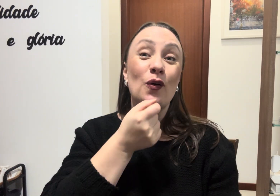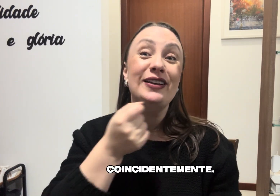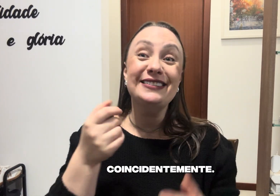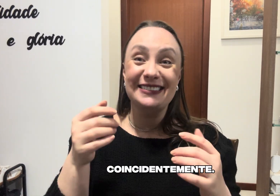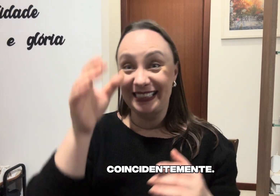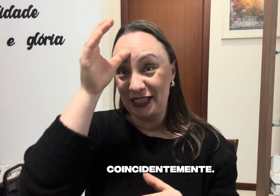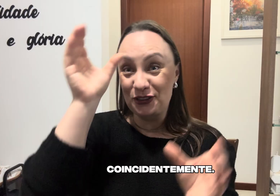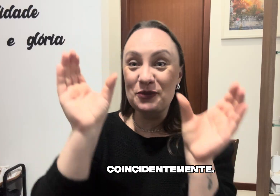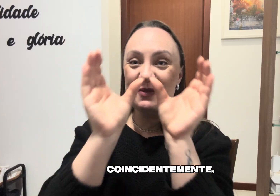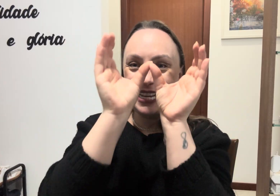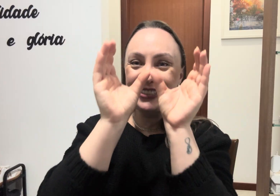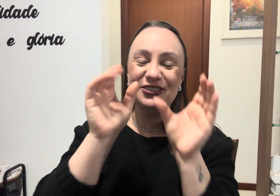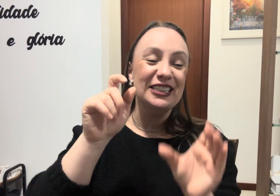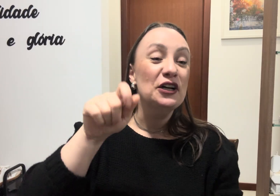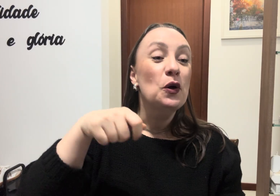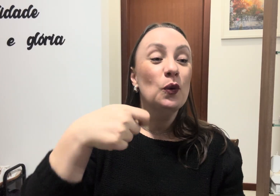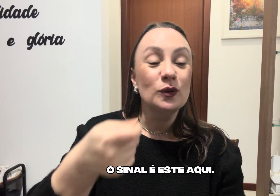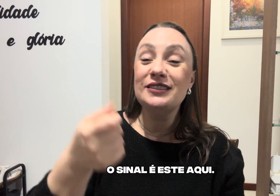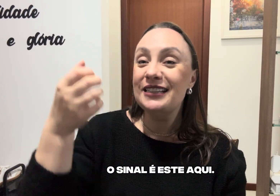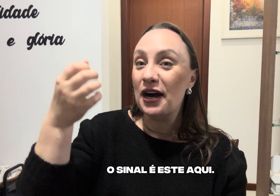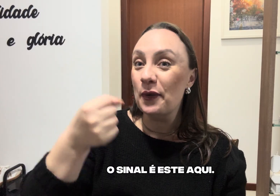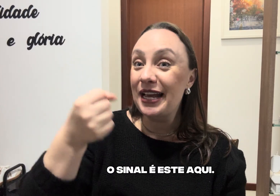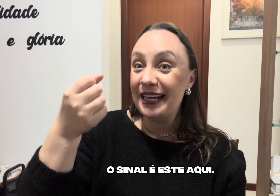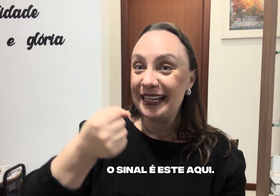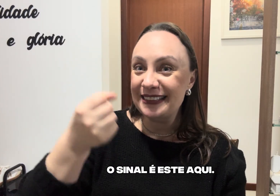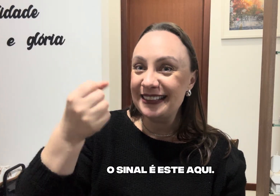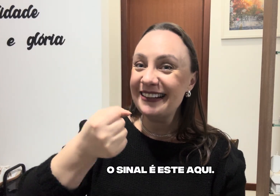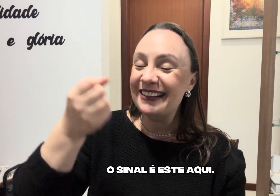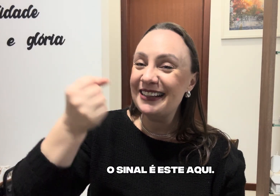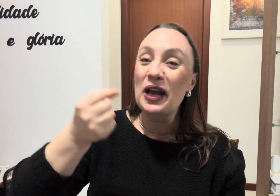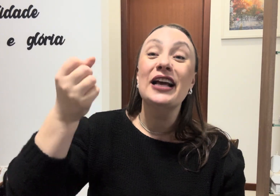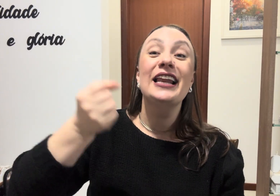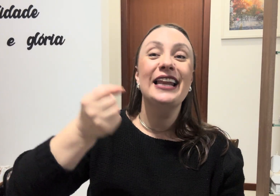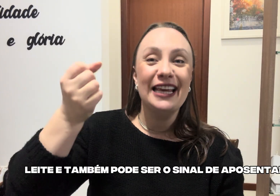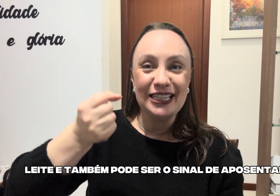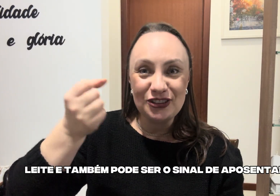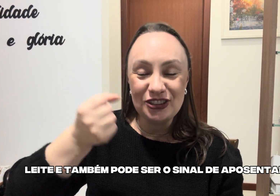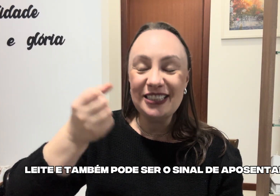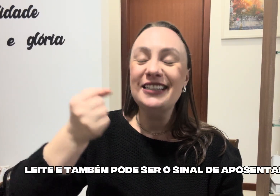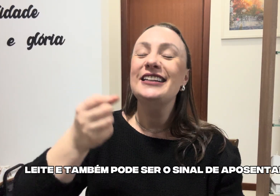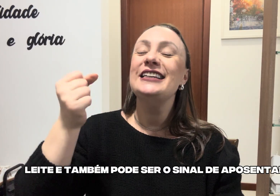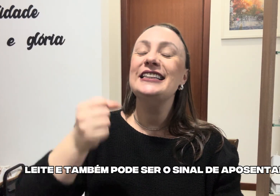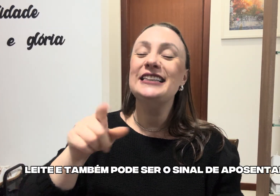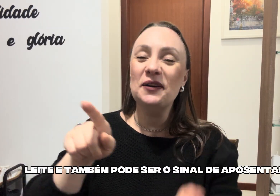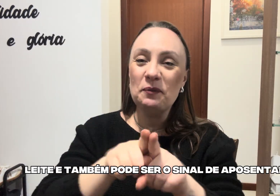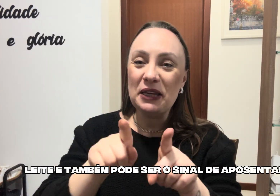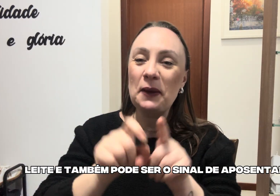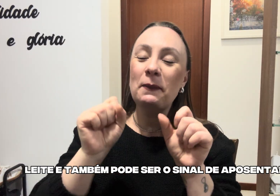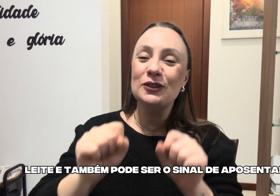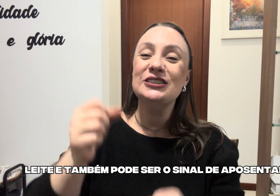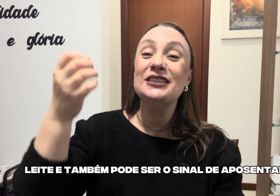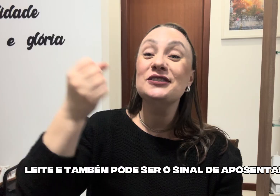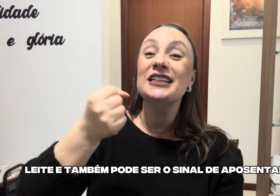coincidentemente, o sinal é esse aqui, leite, e também pode ser o sinal